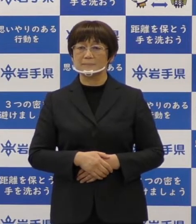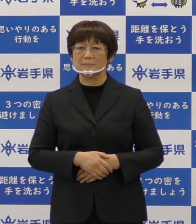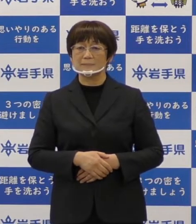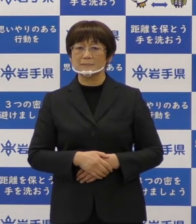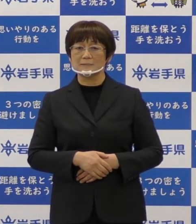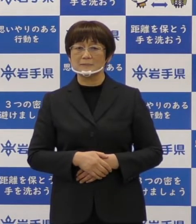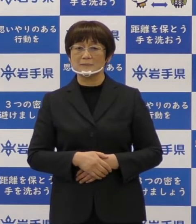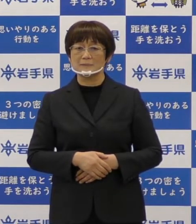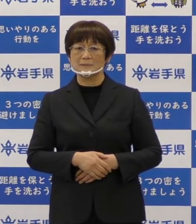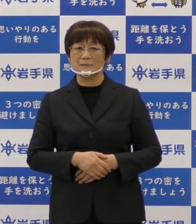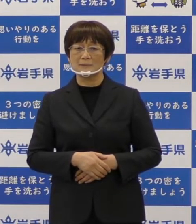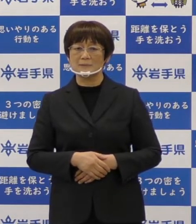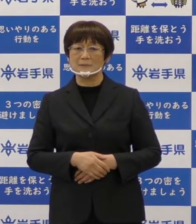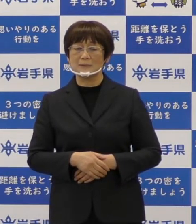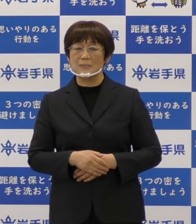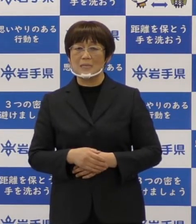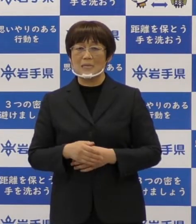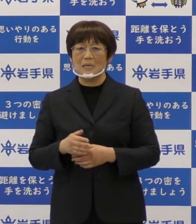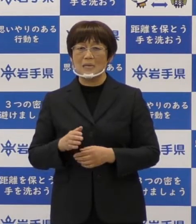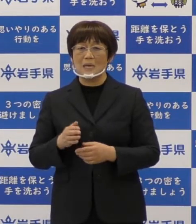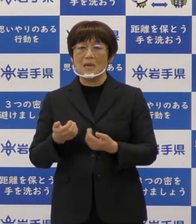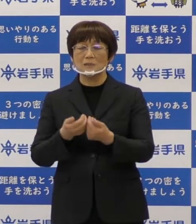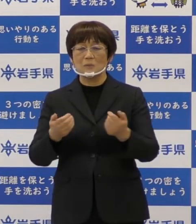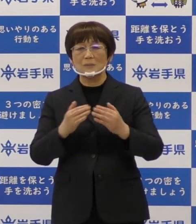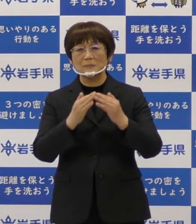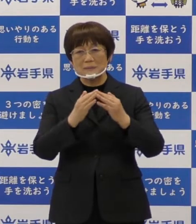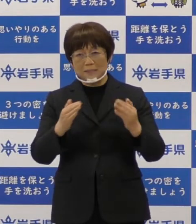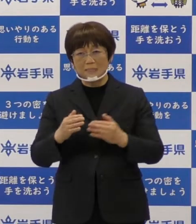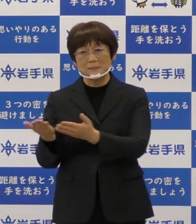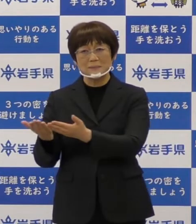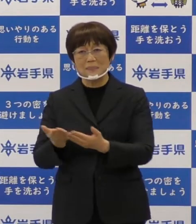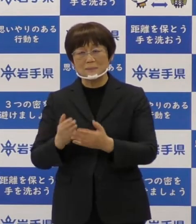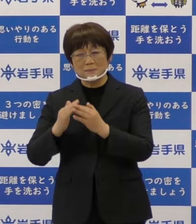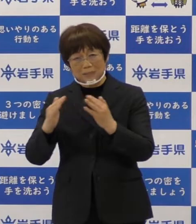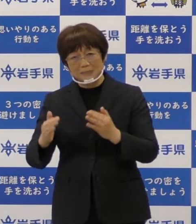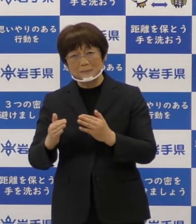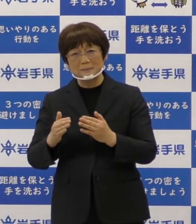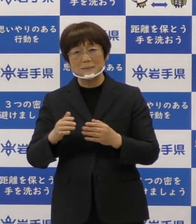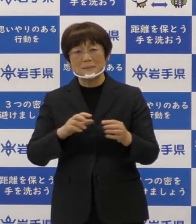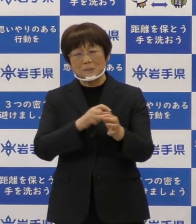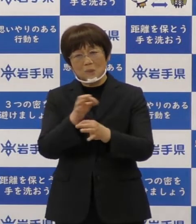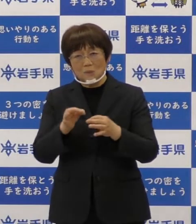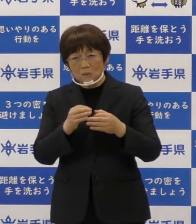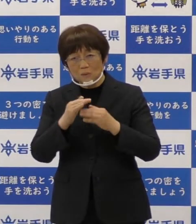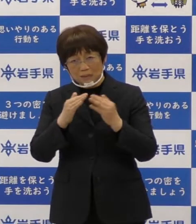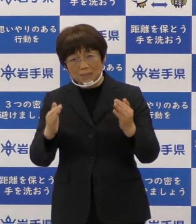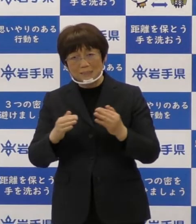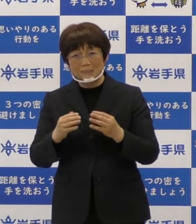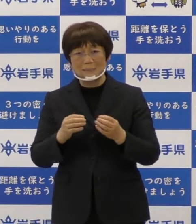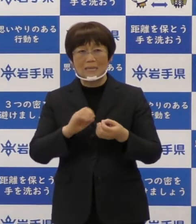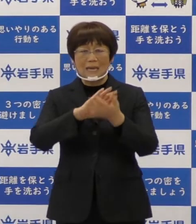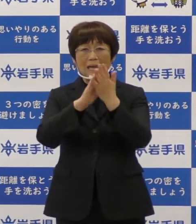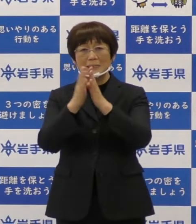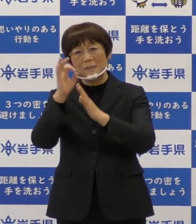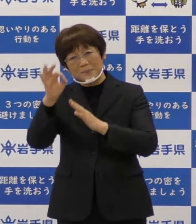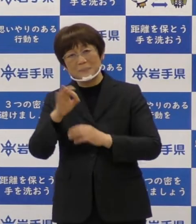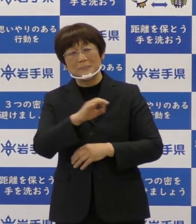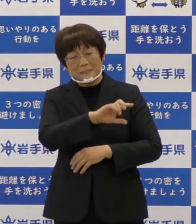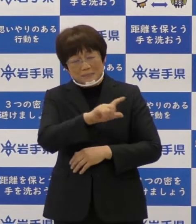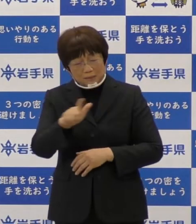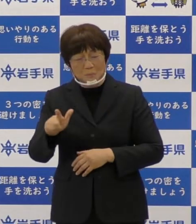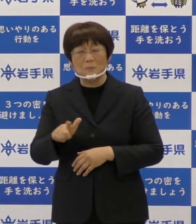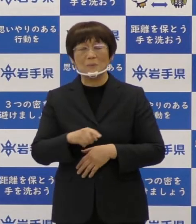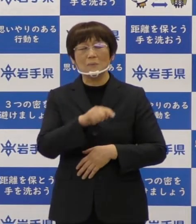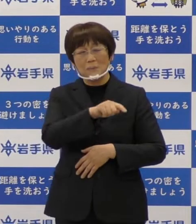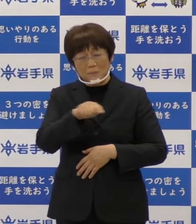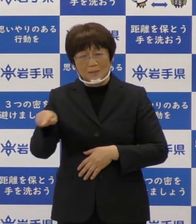歓送迎会、新歓ポンパ、飲食につながる謝恩会や花火、花見およびこれに類する